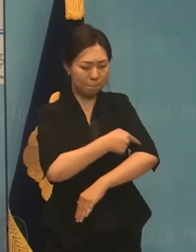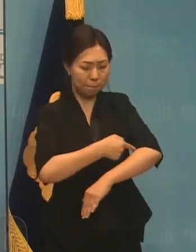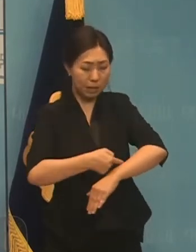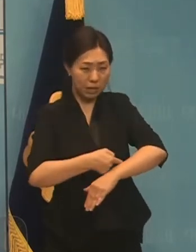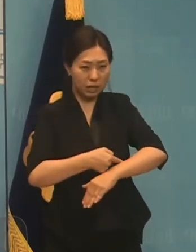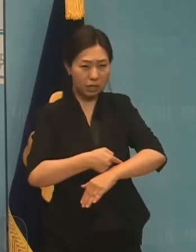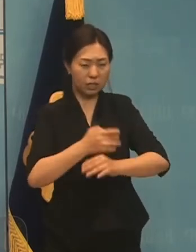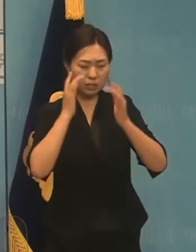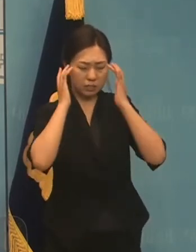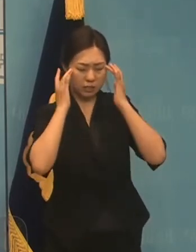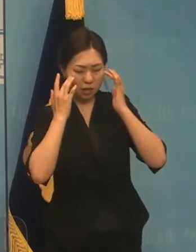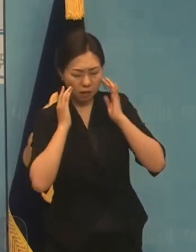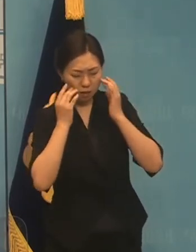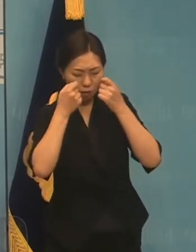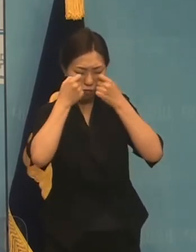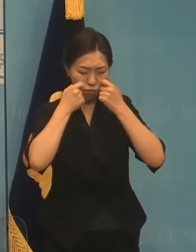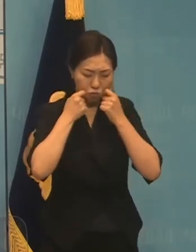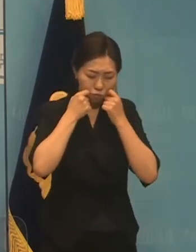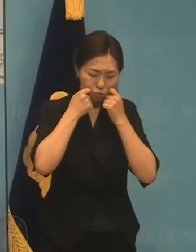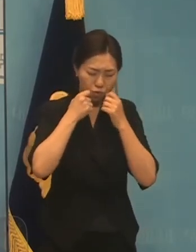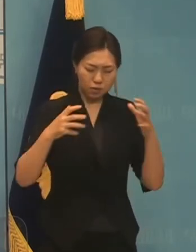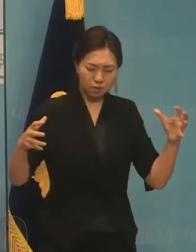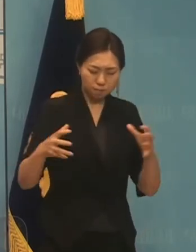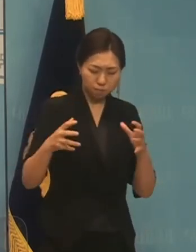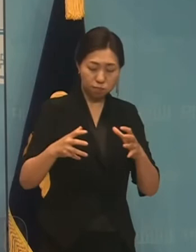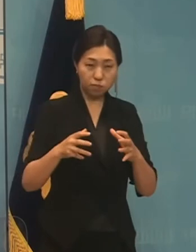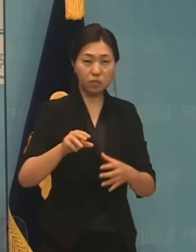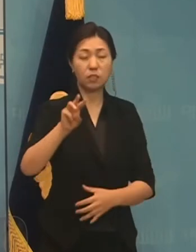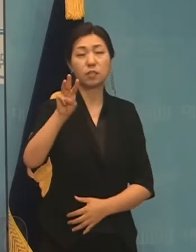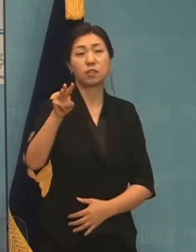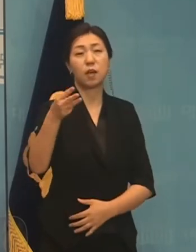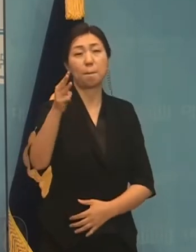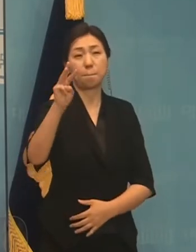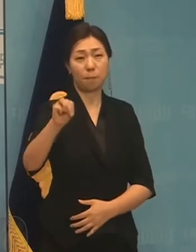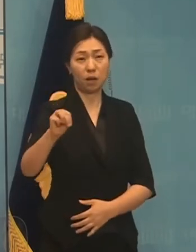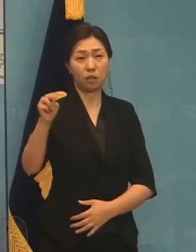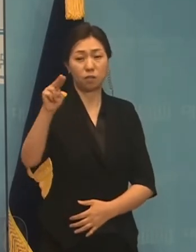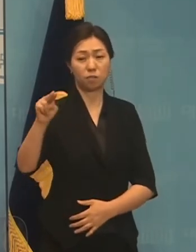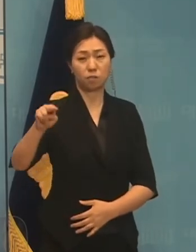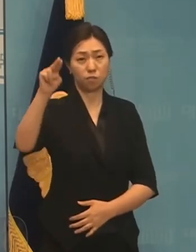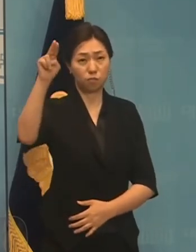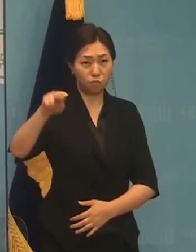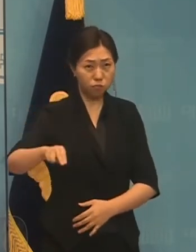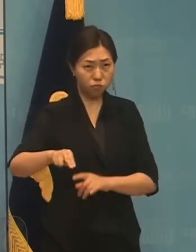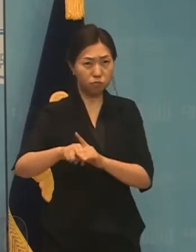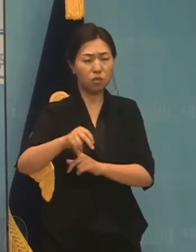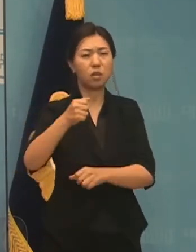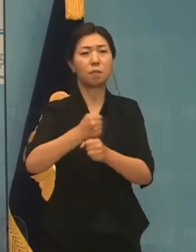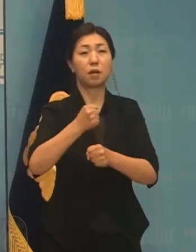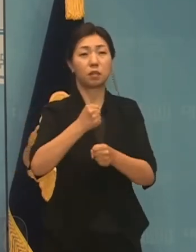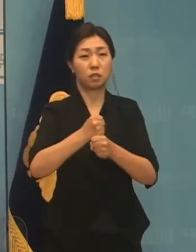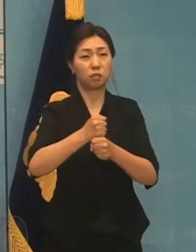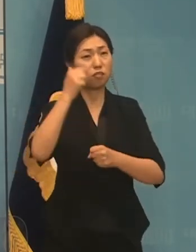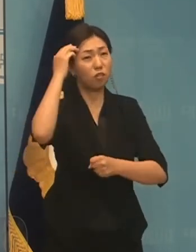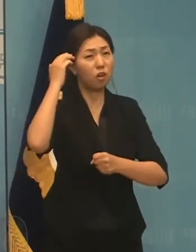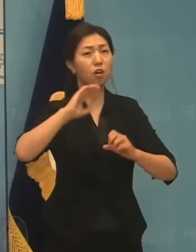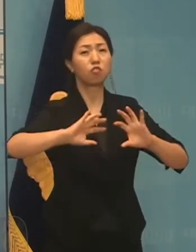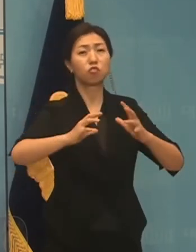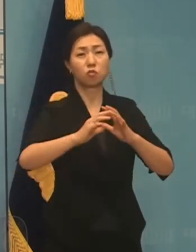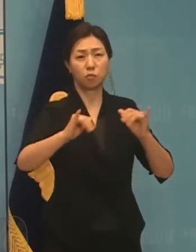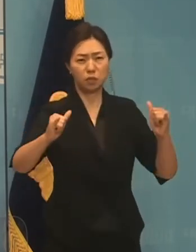80불에서 3만 불 소득을 이루어낸 우리 국민들은 불안한 나날을 보내고